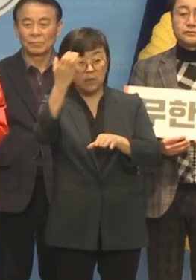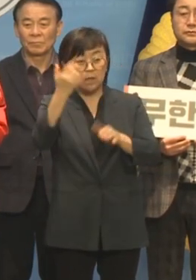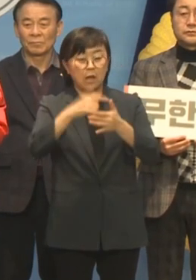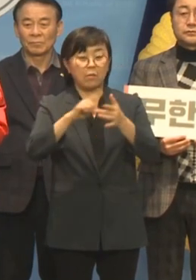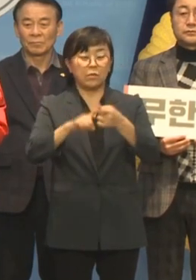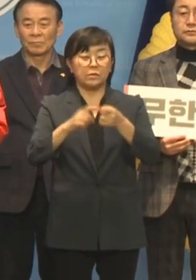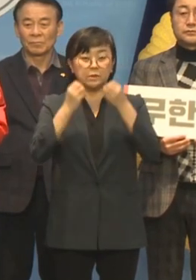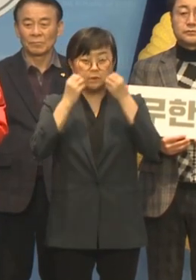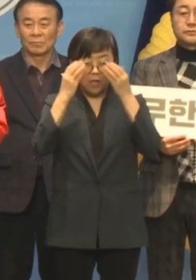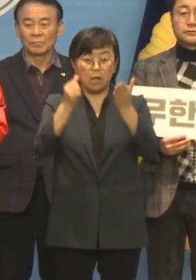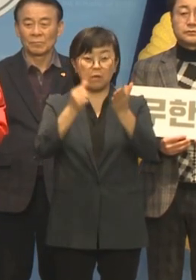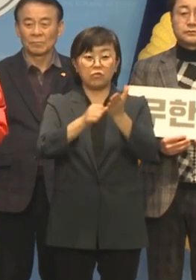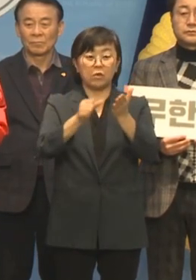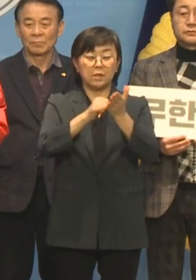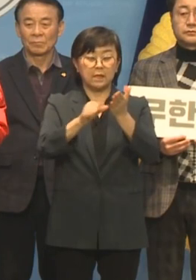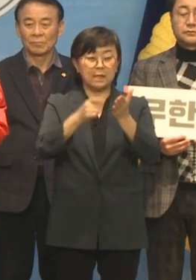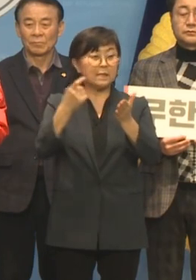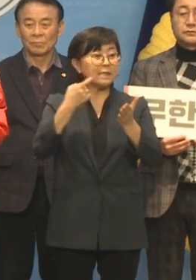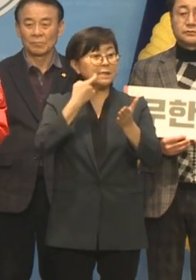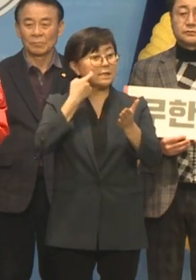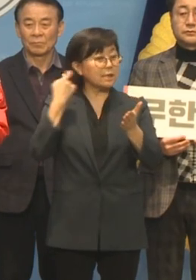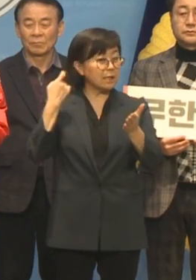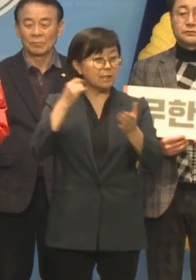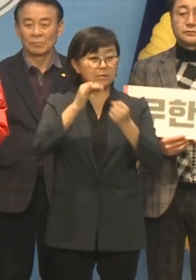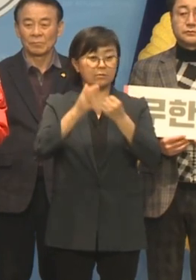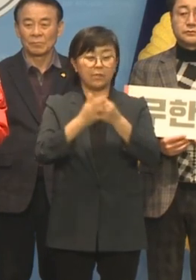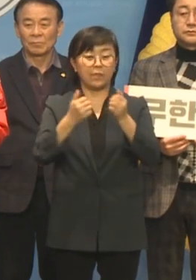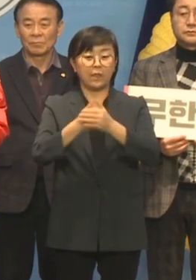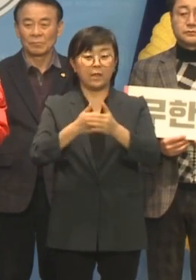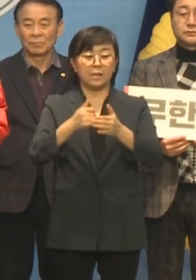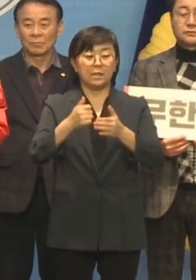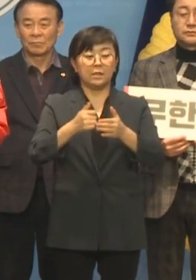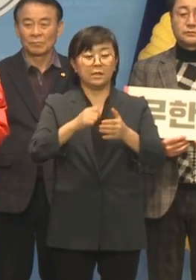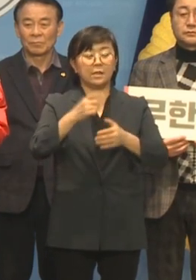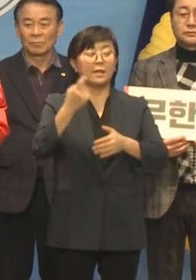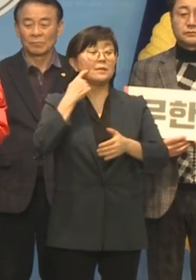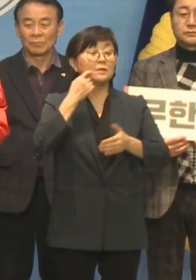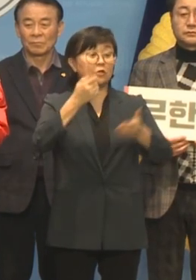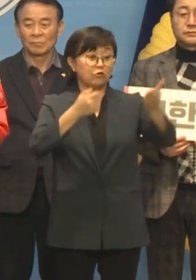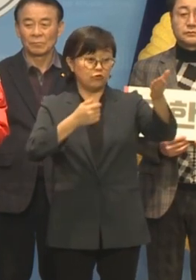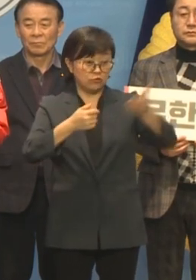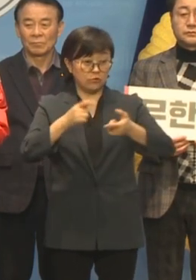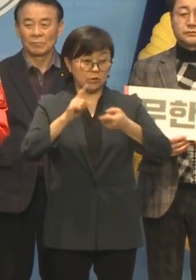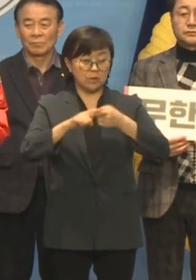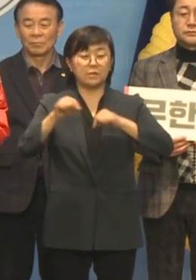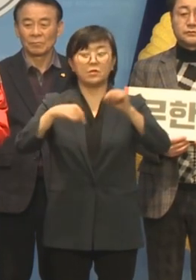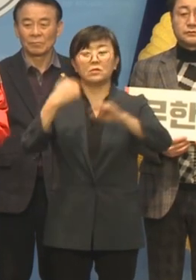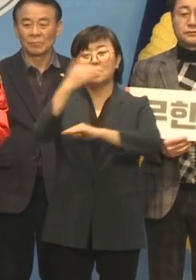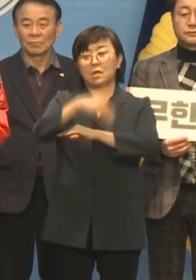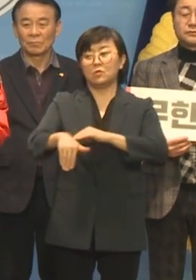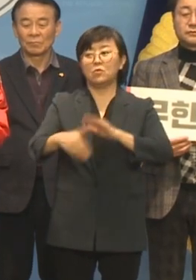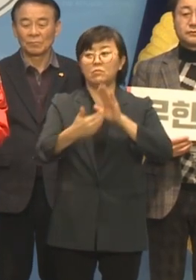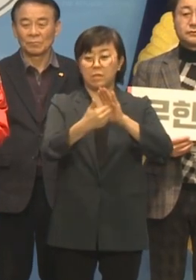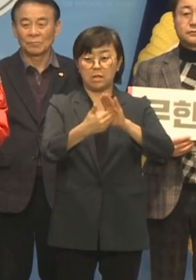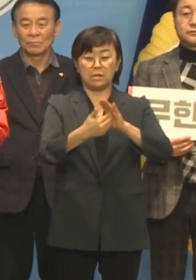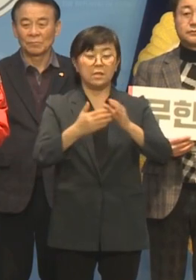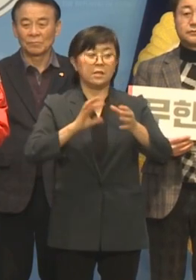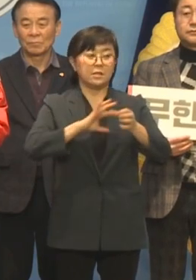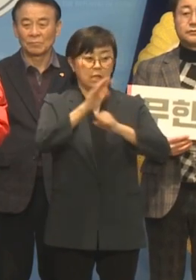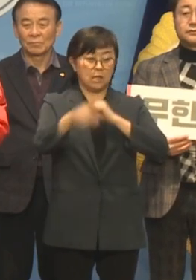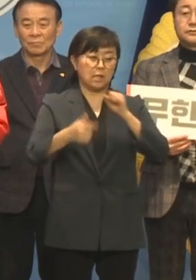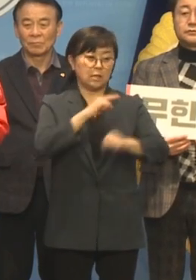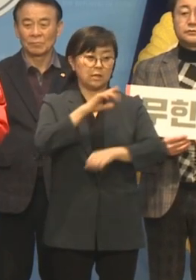새 제품에 스크래치가 있는 경우에 새 제품이 아니라 리퍼폰을 주는 갑질 정책에도 제동을 걸어서 세계